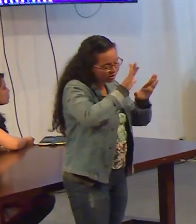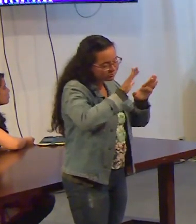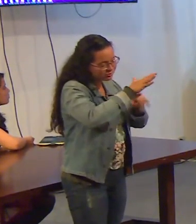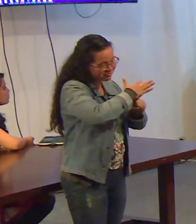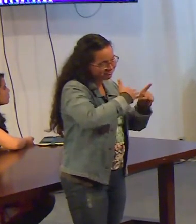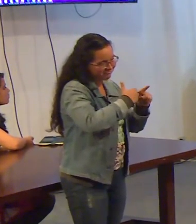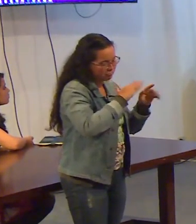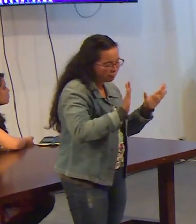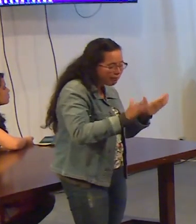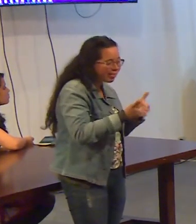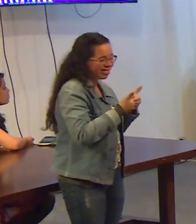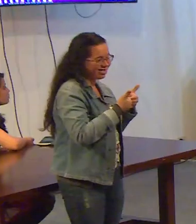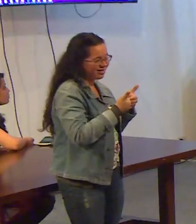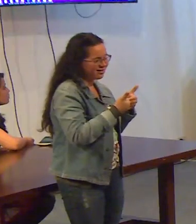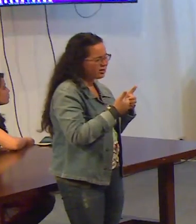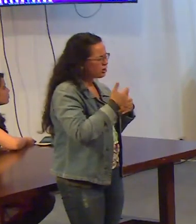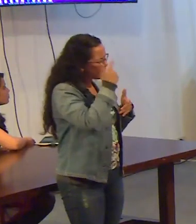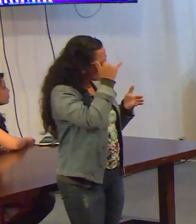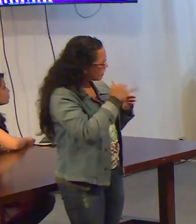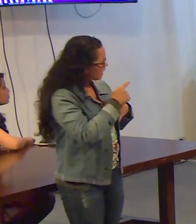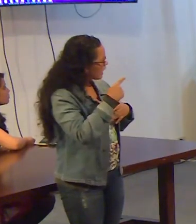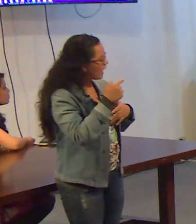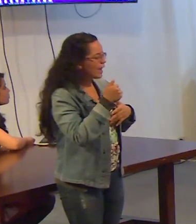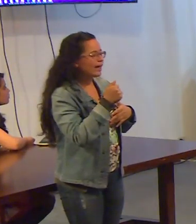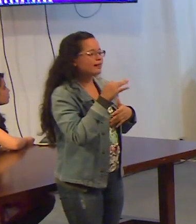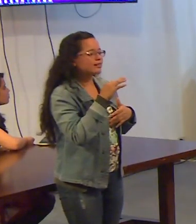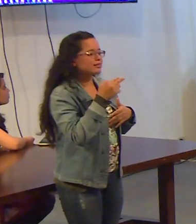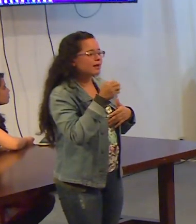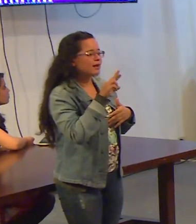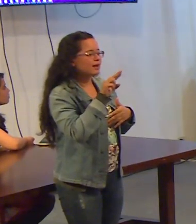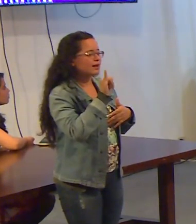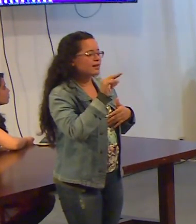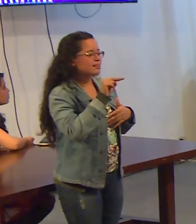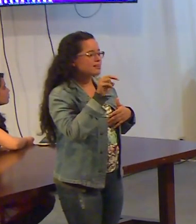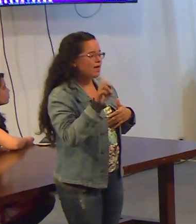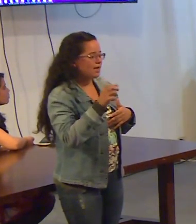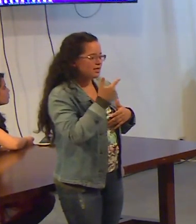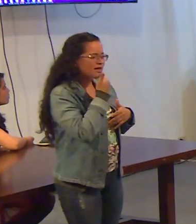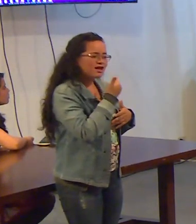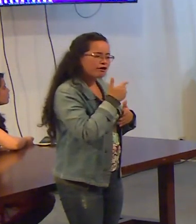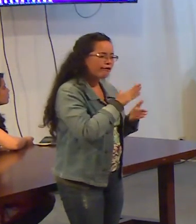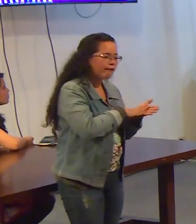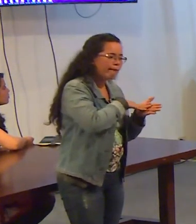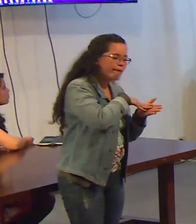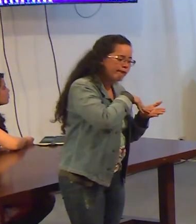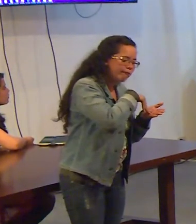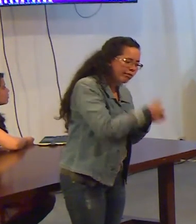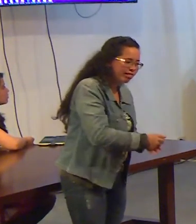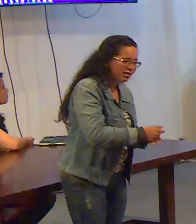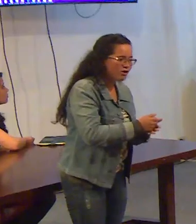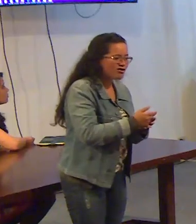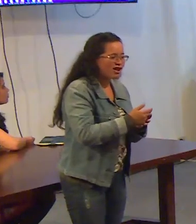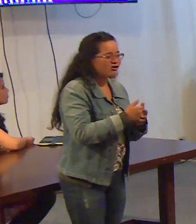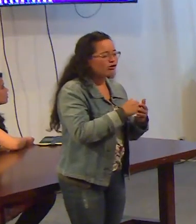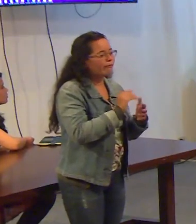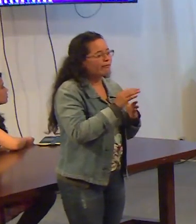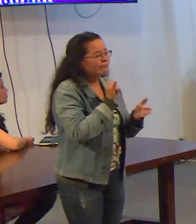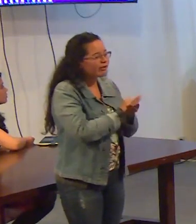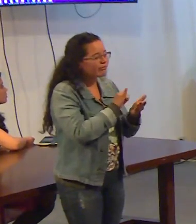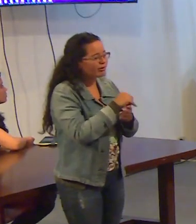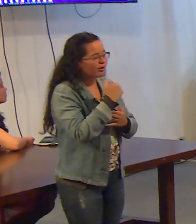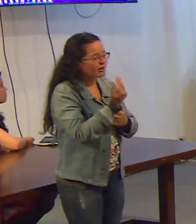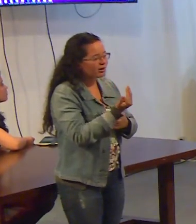encontrar, y creo que Katherine era la que decía de no caer en ese mismo círculo vicioso, porque fue lo que les pasó